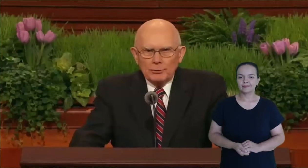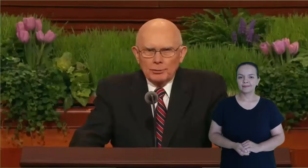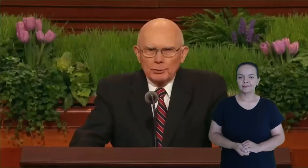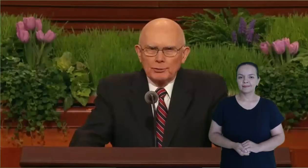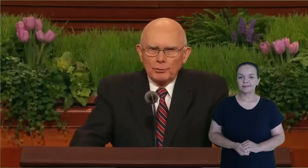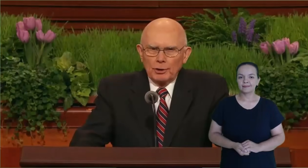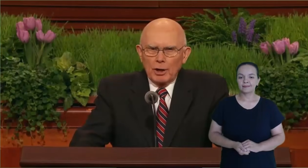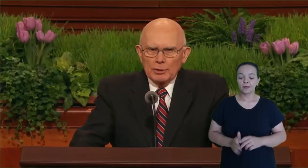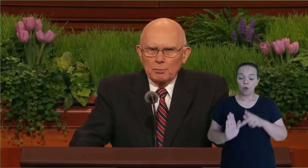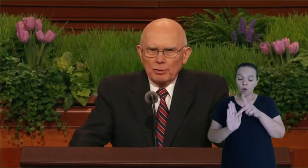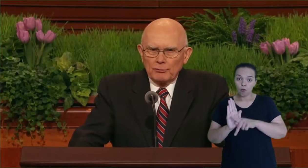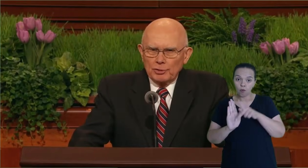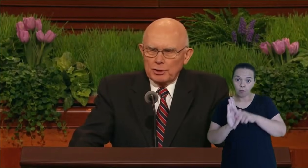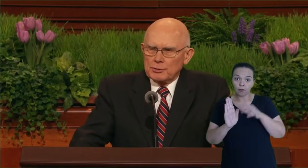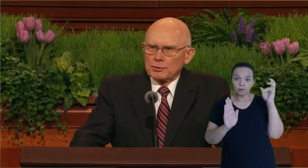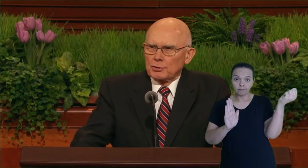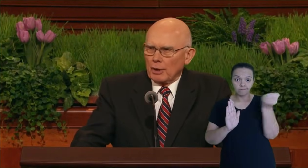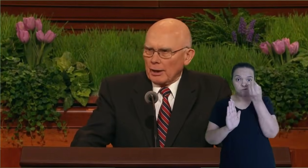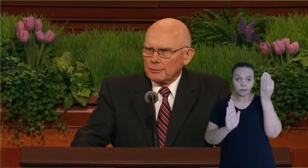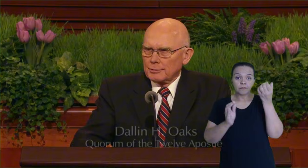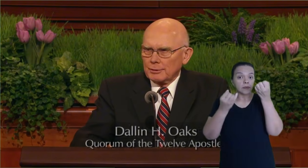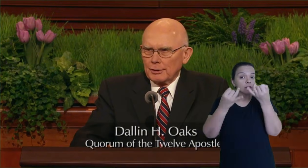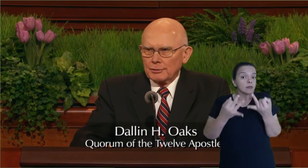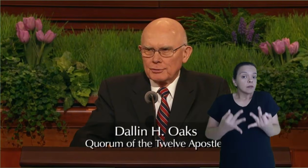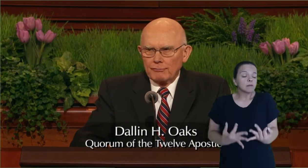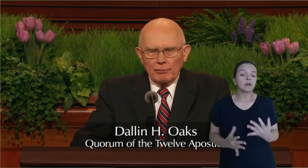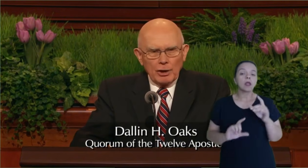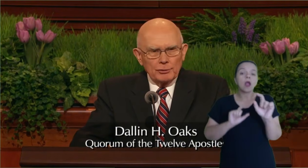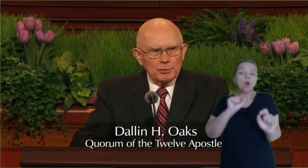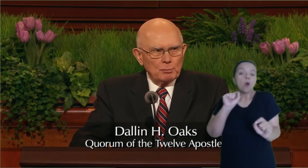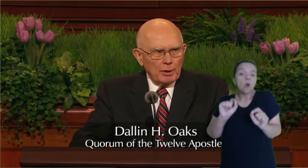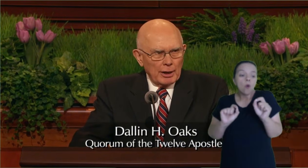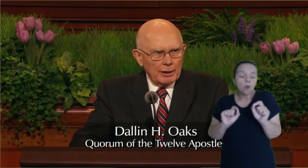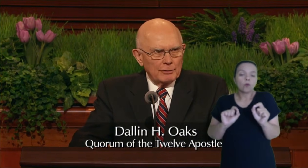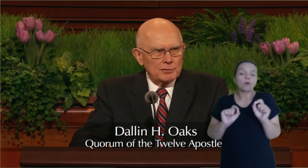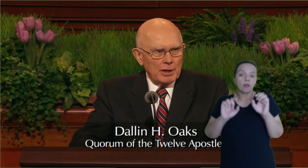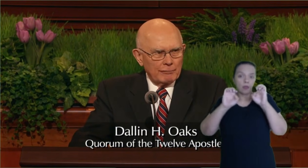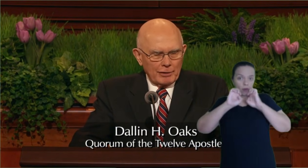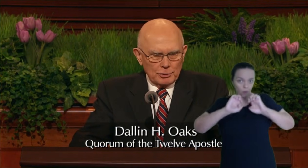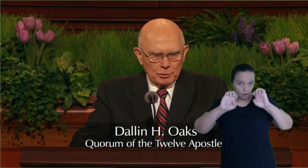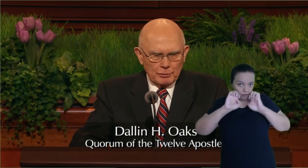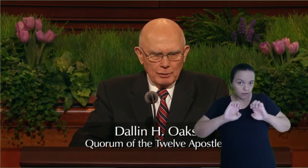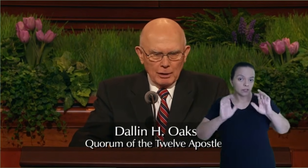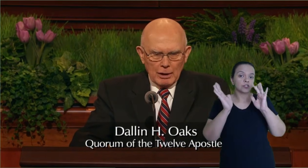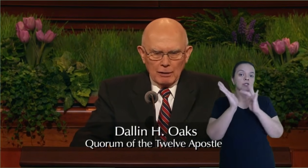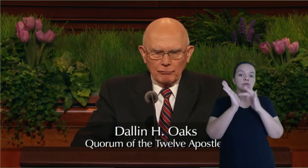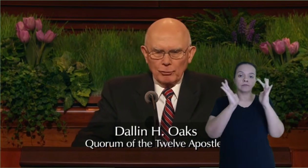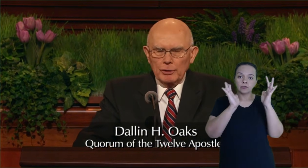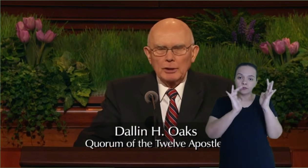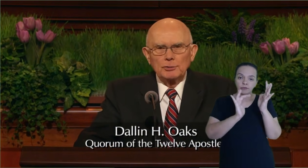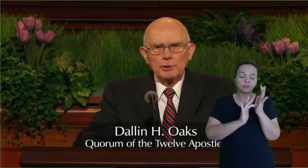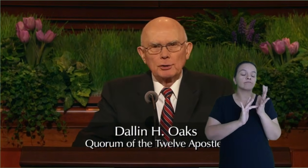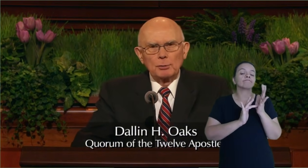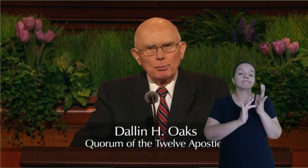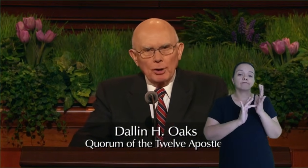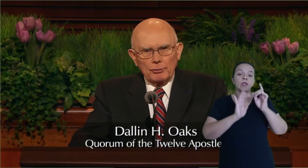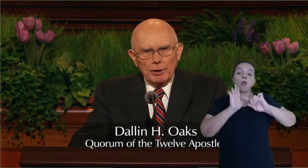Central to the gospel of Jesus Christ is the O Father. plano de salvação estabelecido pelo Pai é fundamental ao Evangelho de